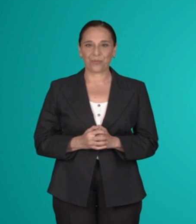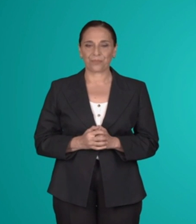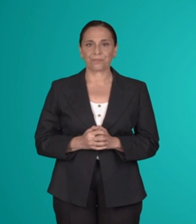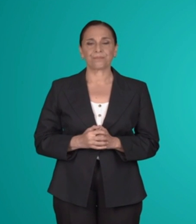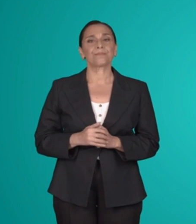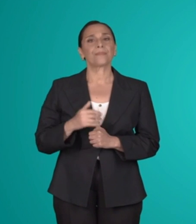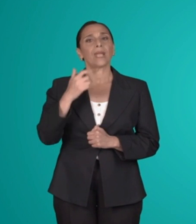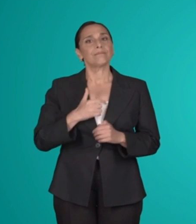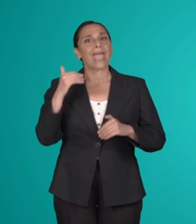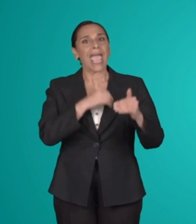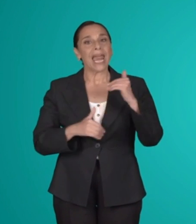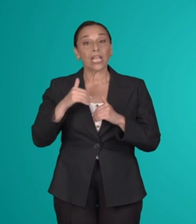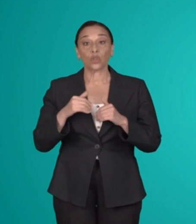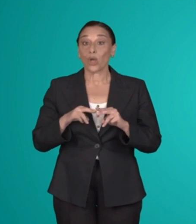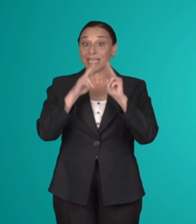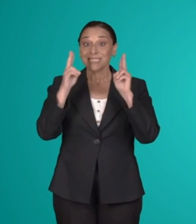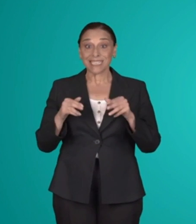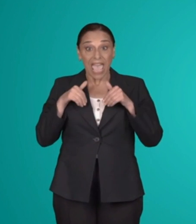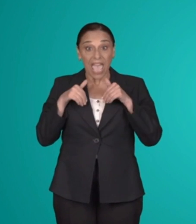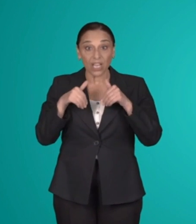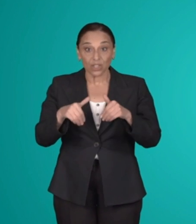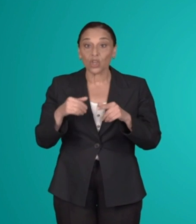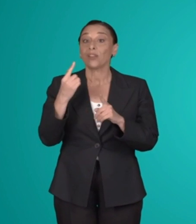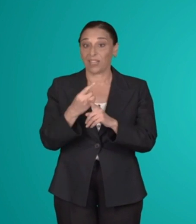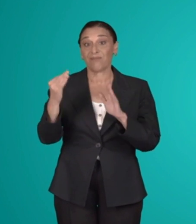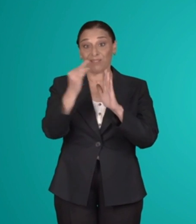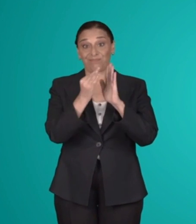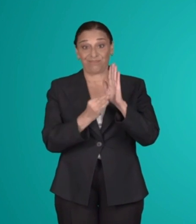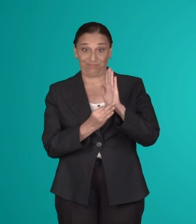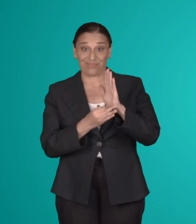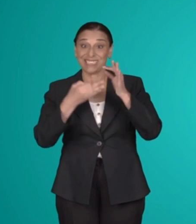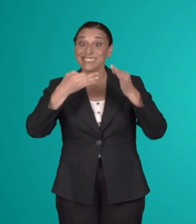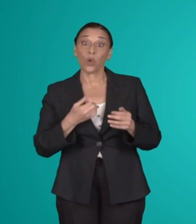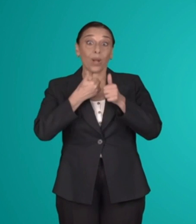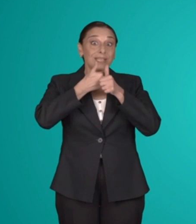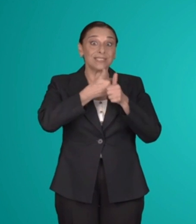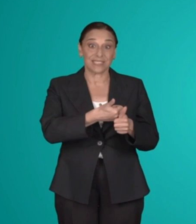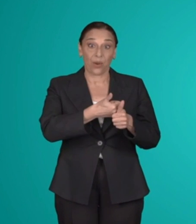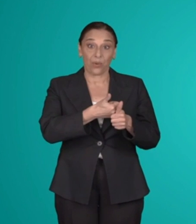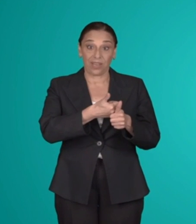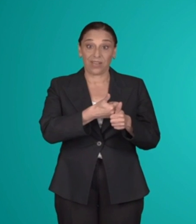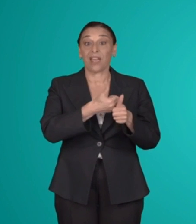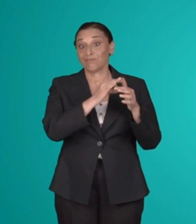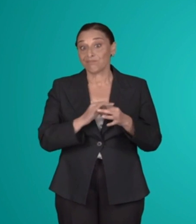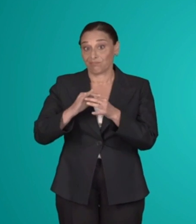L'elettore, inoltre, all'interno del seggio, dovrà attenersi alle misure di sicurezza previste per contrastare